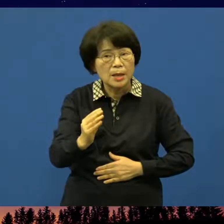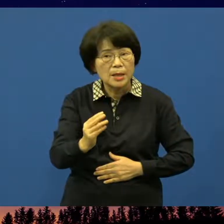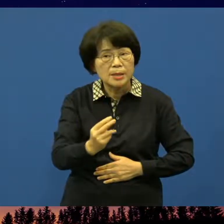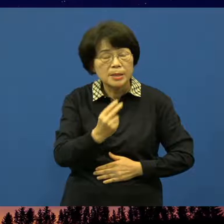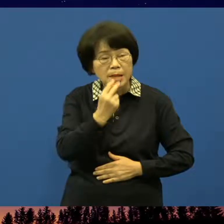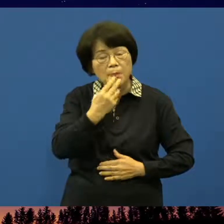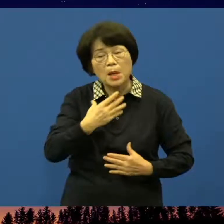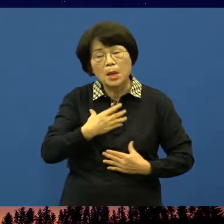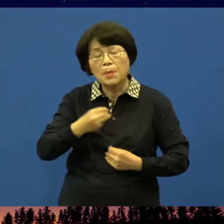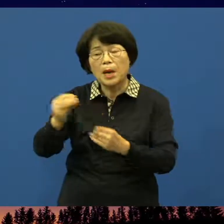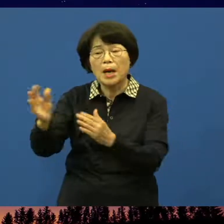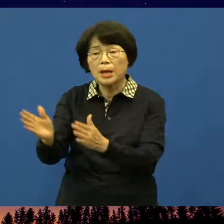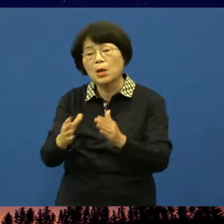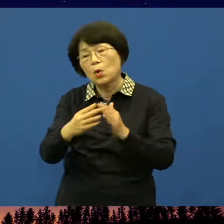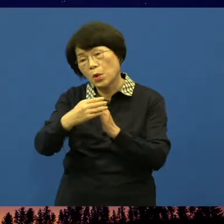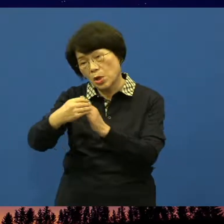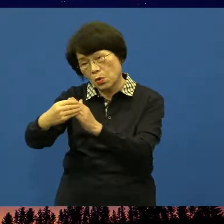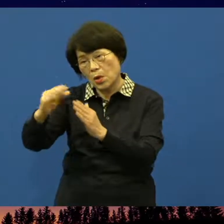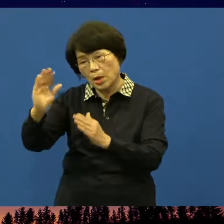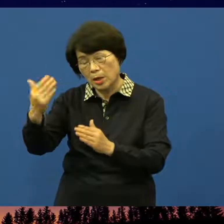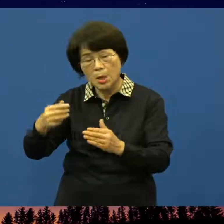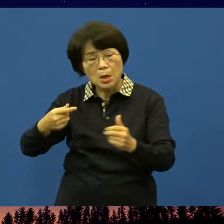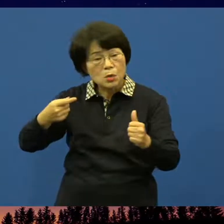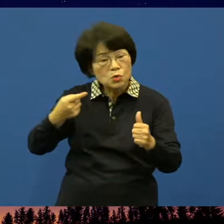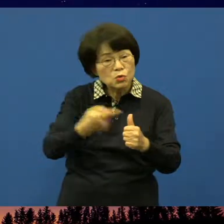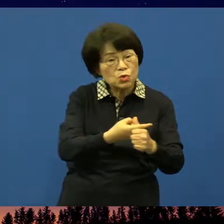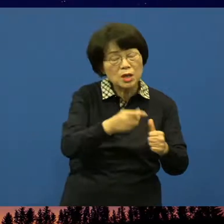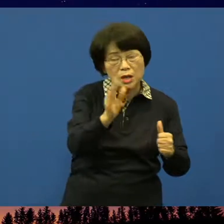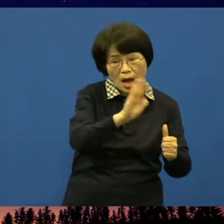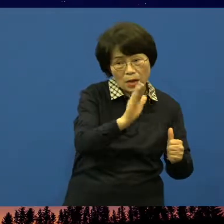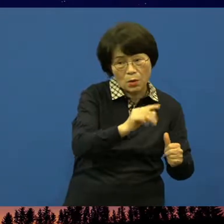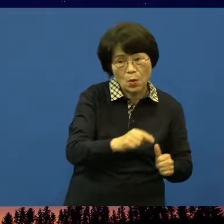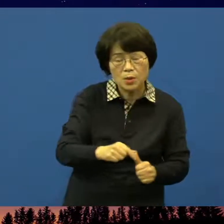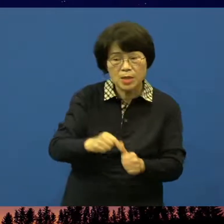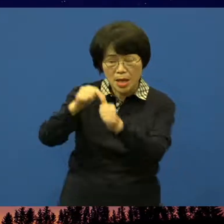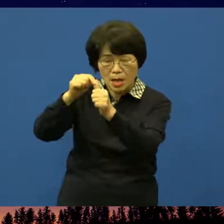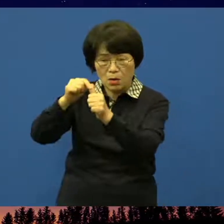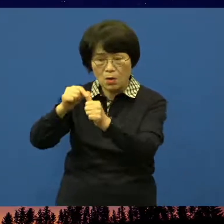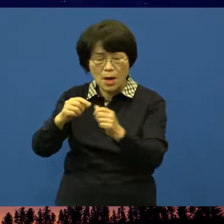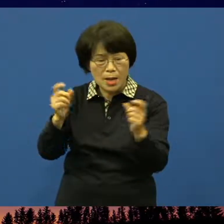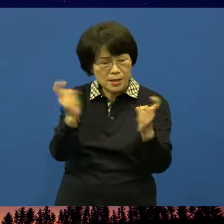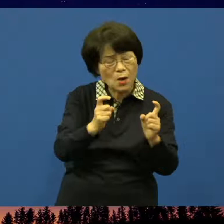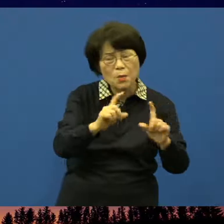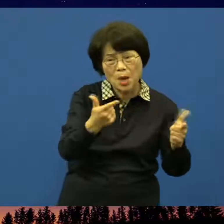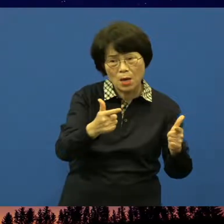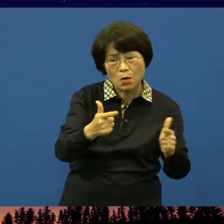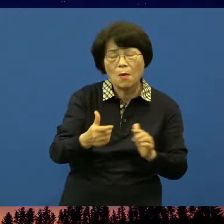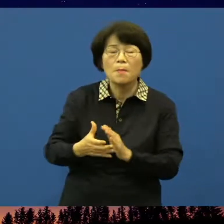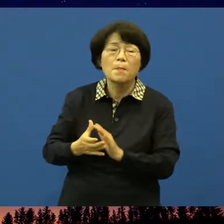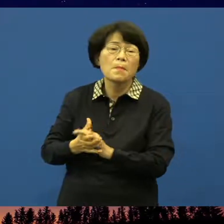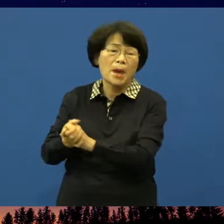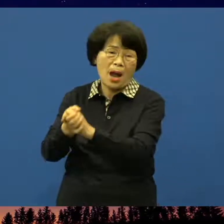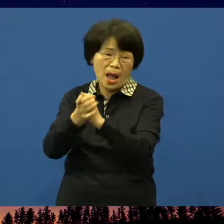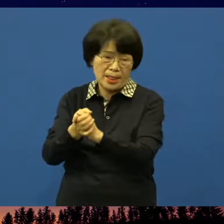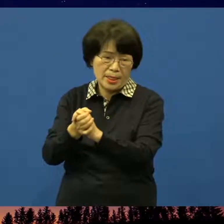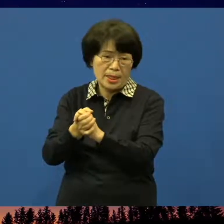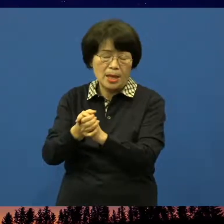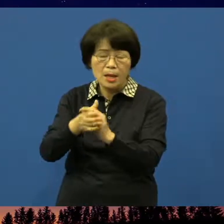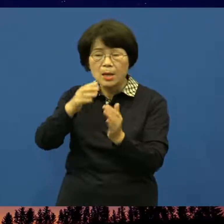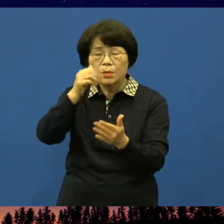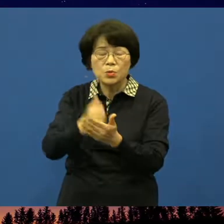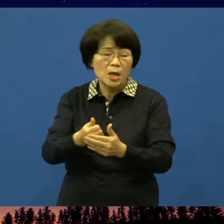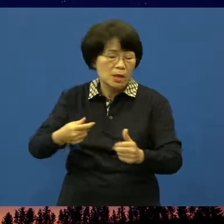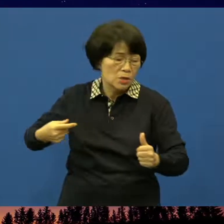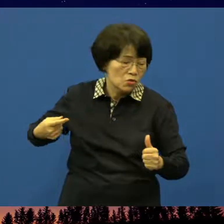평안의 길로 인도하신다. 죽이는 것이 아니라 살리는 것이요 불화가 아니라 평안의 길로 인도한다. 그런데 죄는 우리를